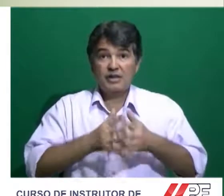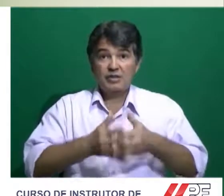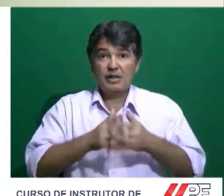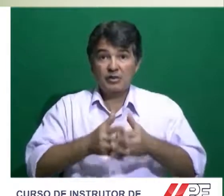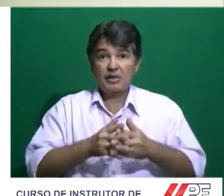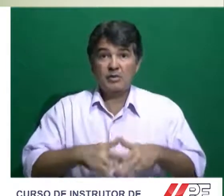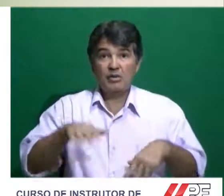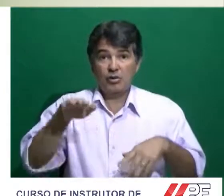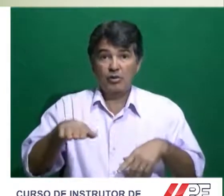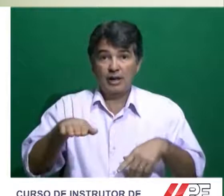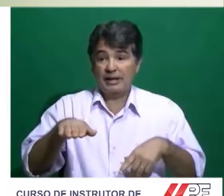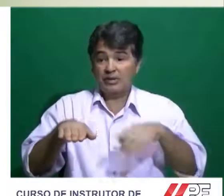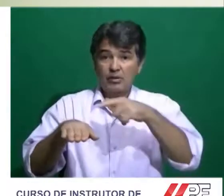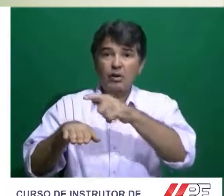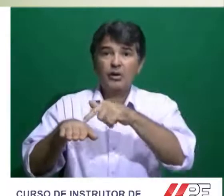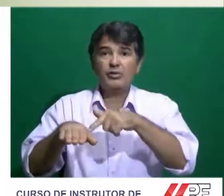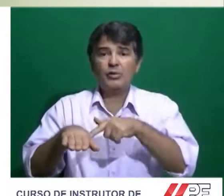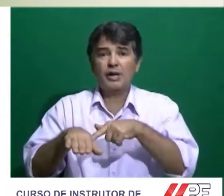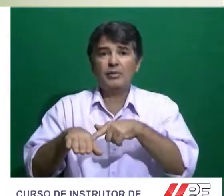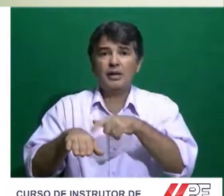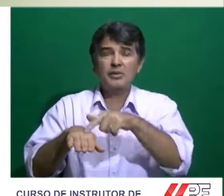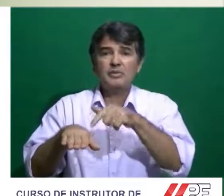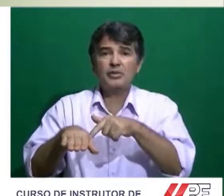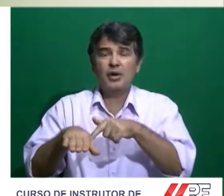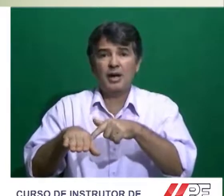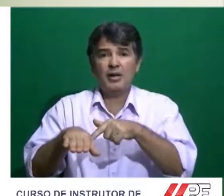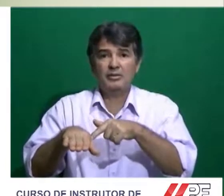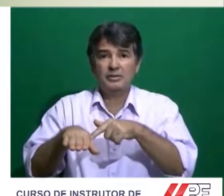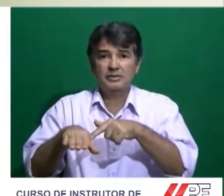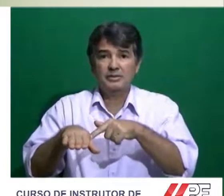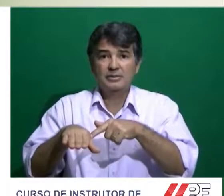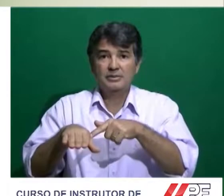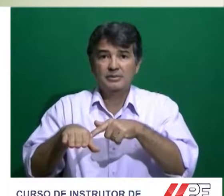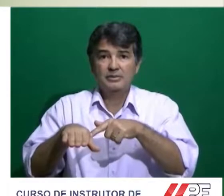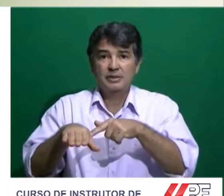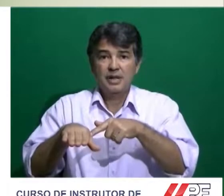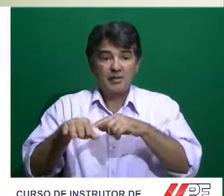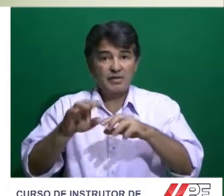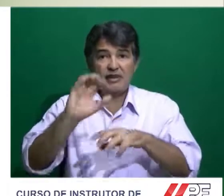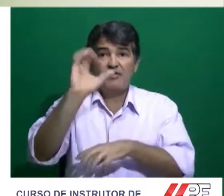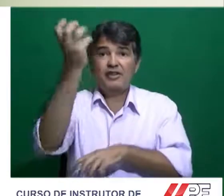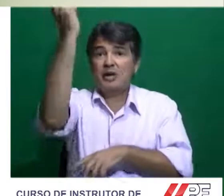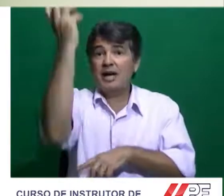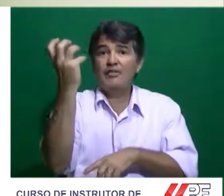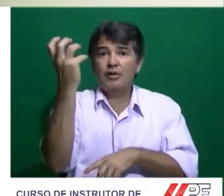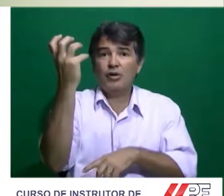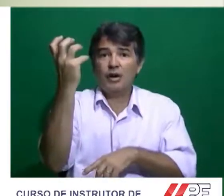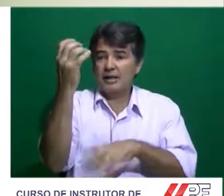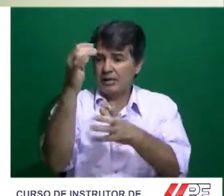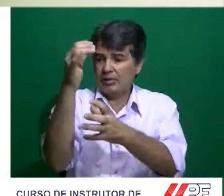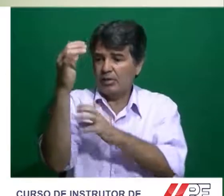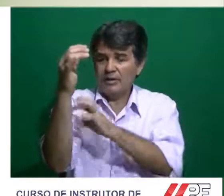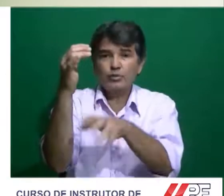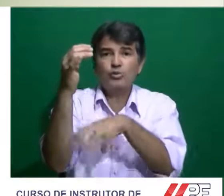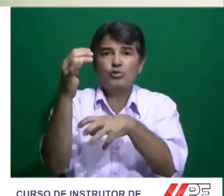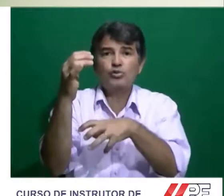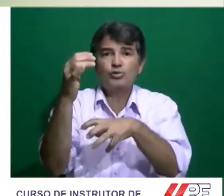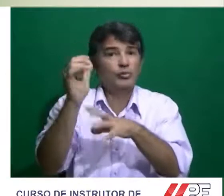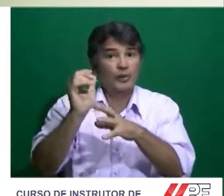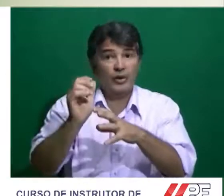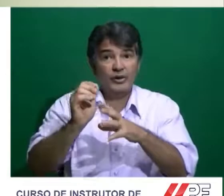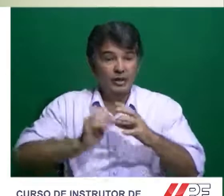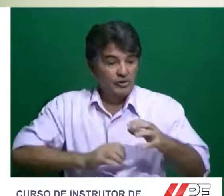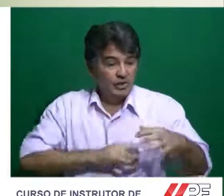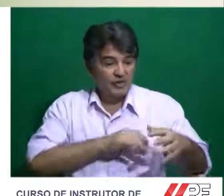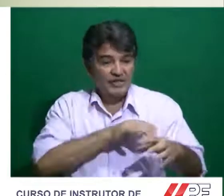se você fizer o sinal de caminhão e colocar aqui, você está colocando o caminhão em cima do carro. Aí você vai, faz uma arma, coloca aqui e está colocando tudo